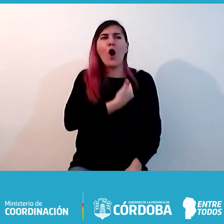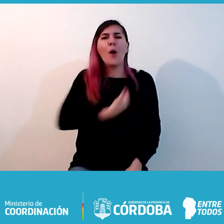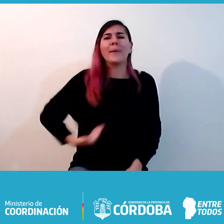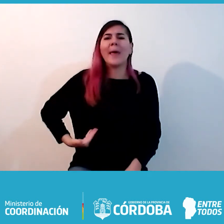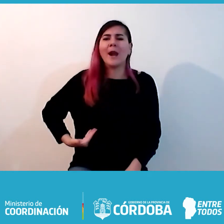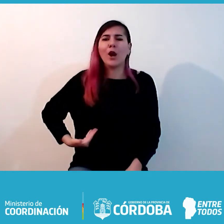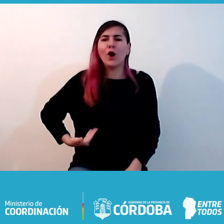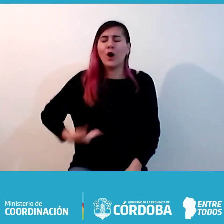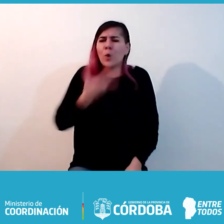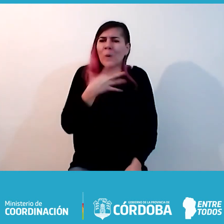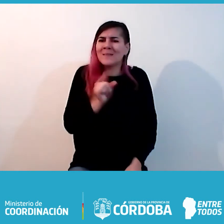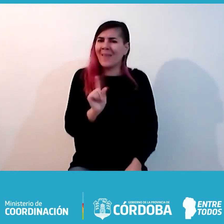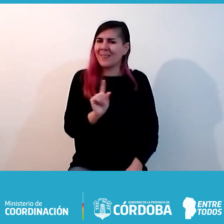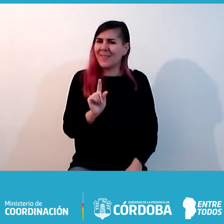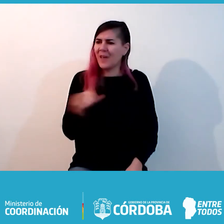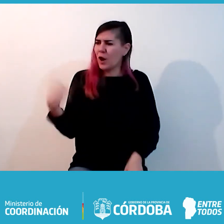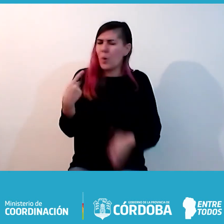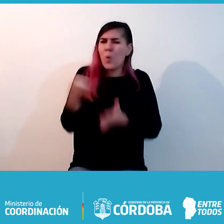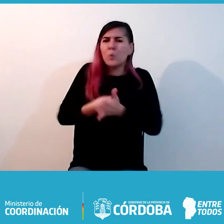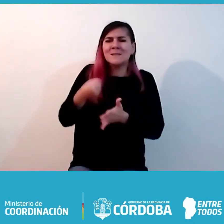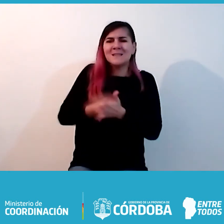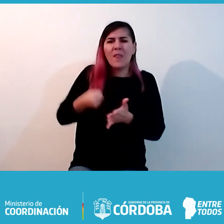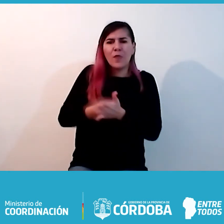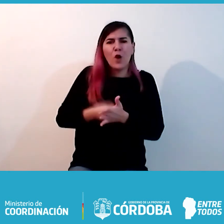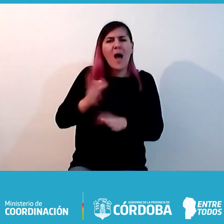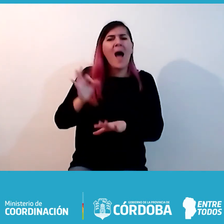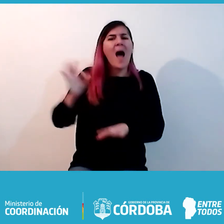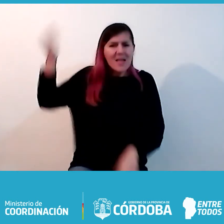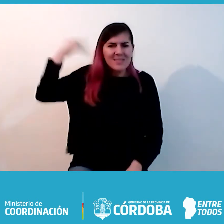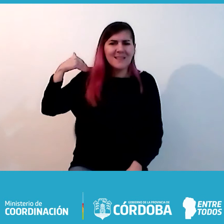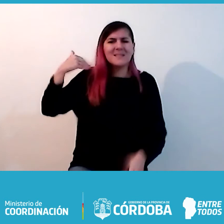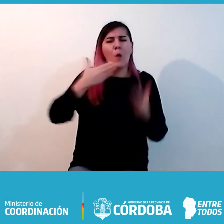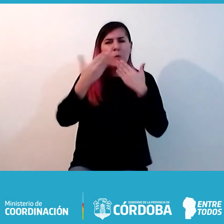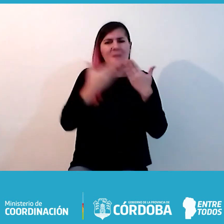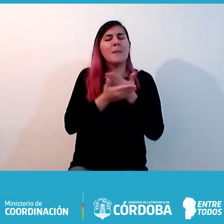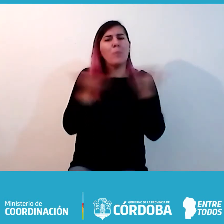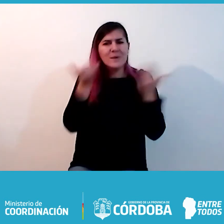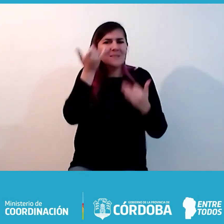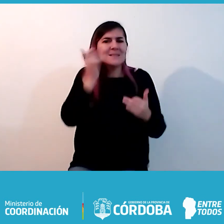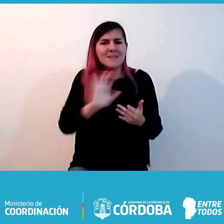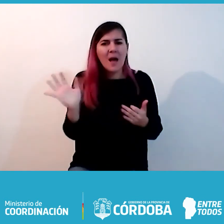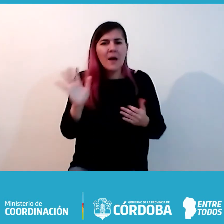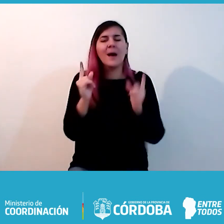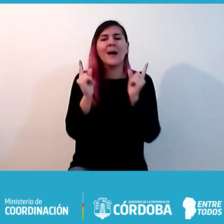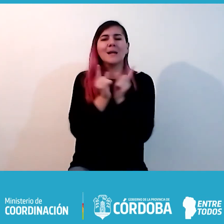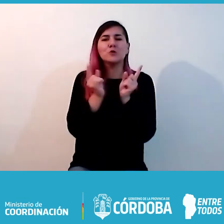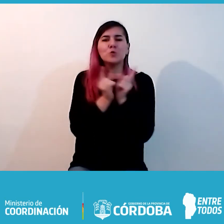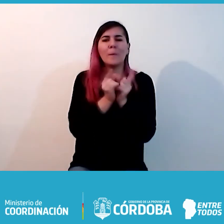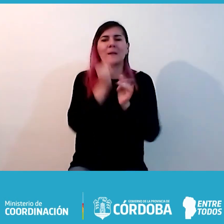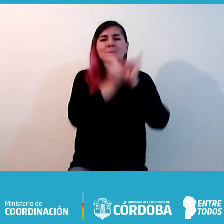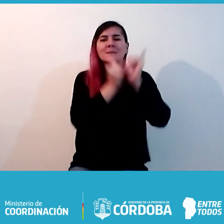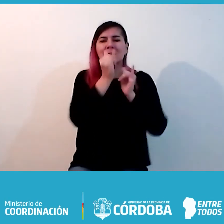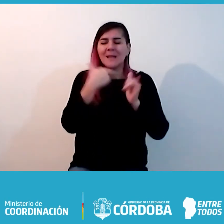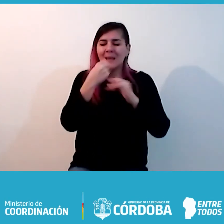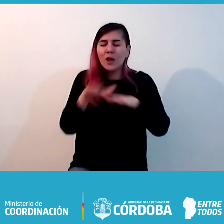que no entiende por qué no estamos luchando cuando se hizo la anterior audiencia pública. Presenta un breve resumen de cómo lo explicaría a